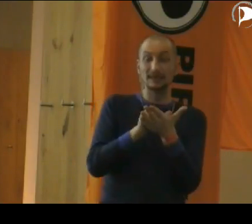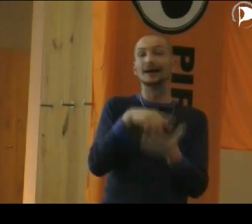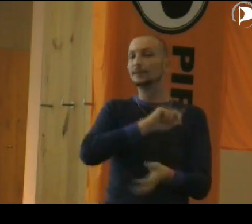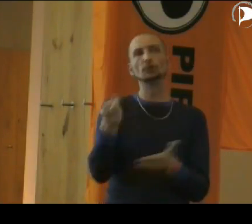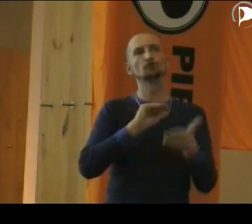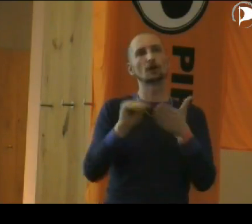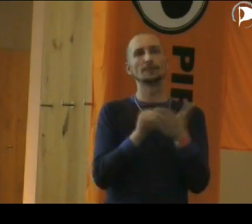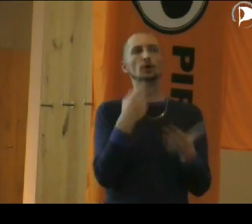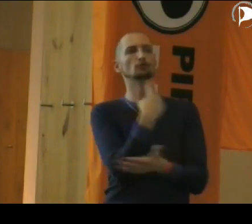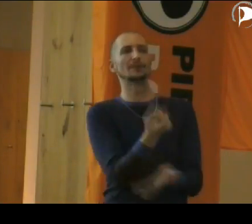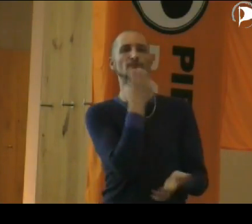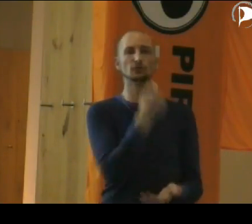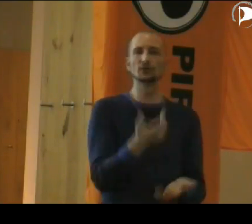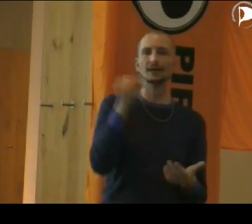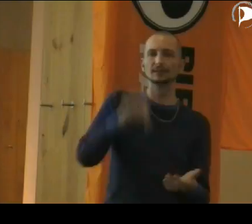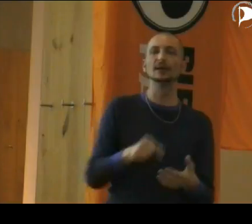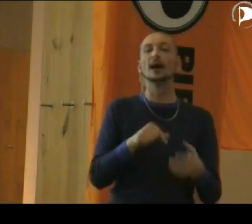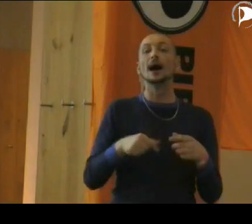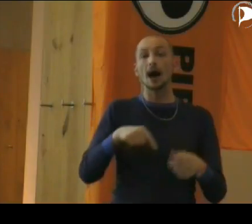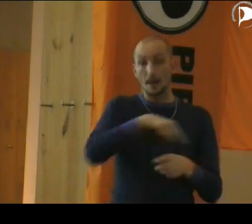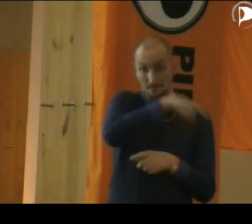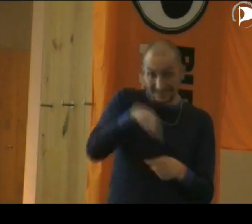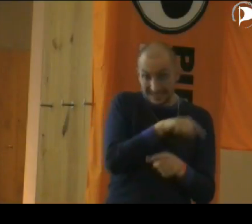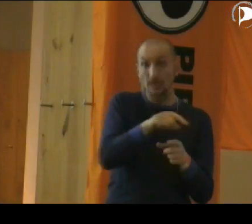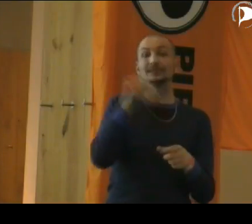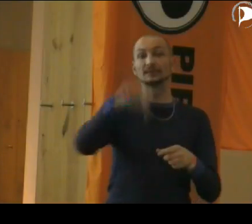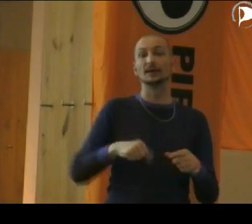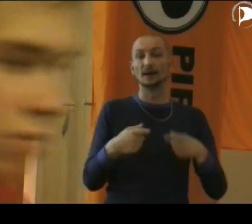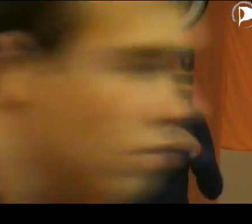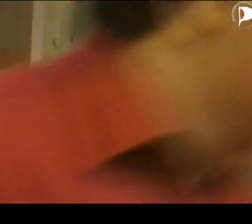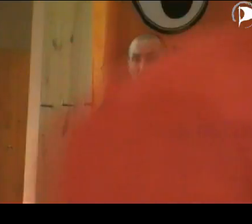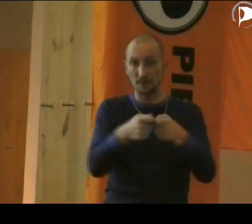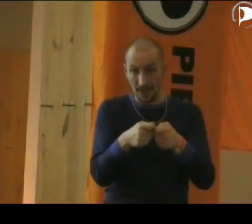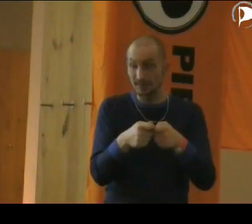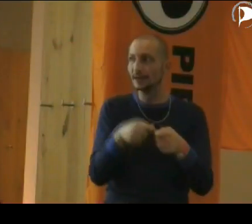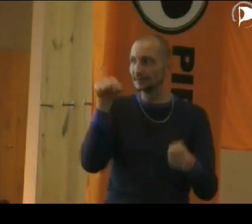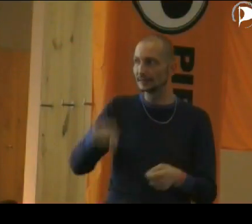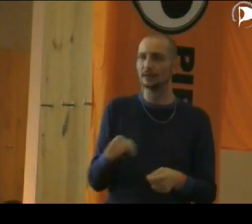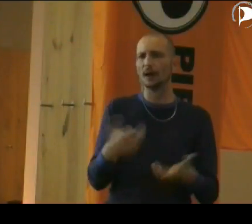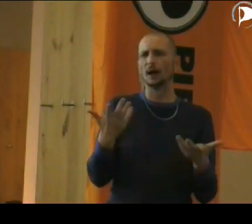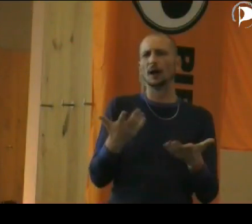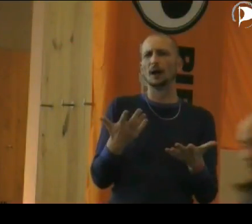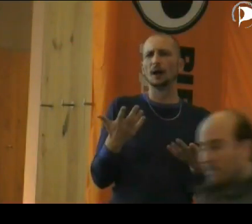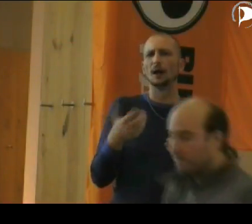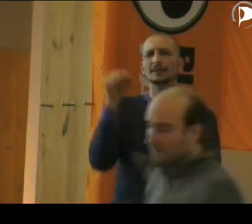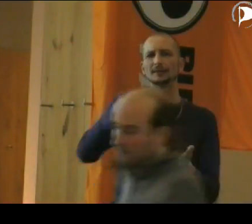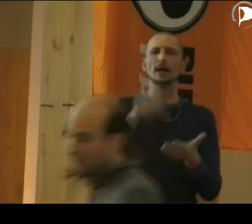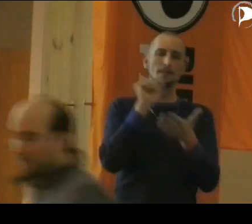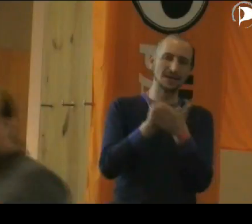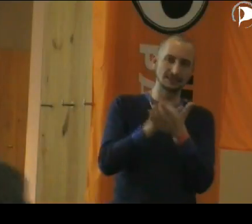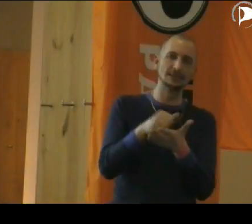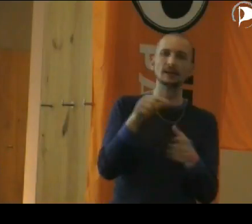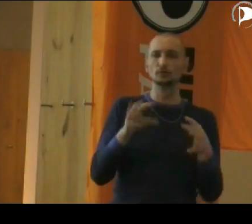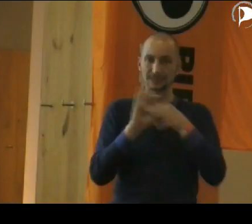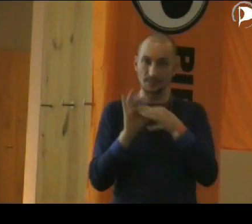findet dass ihre mir selbst meinem verein und das ist das was ich am lesen liebe presse deutlich gemacht